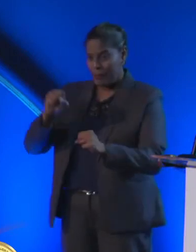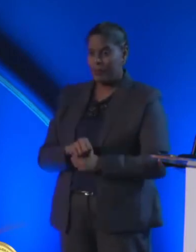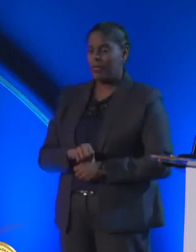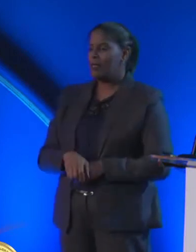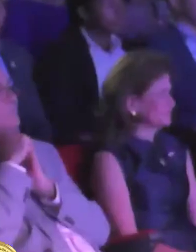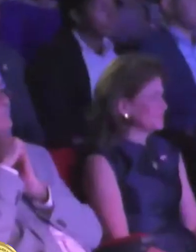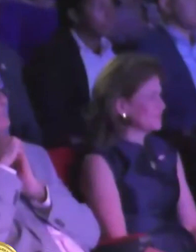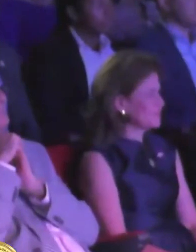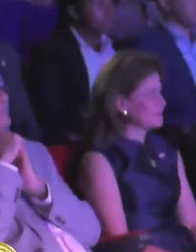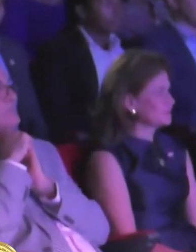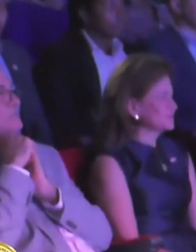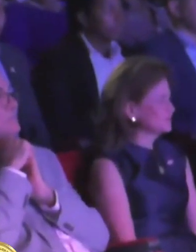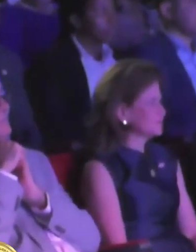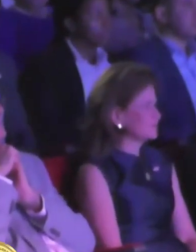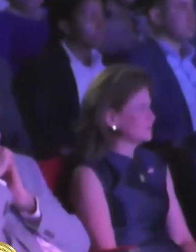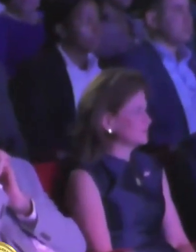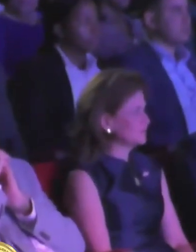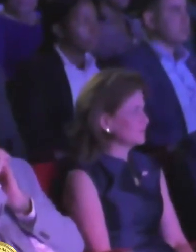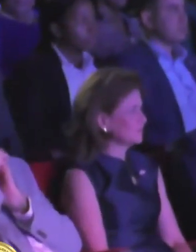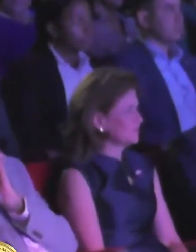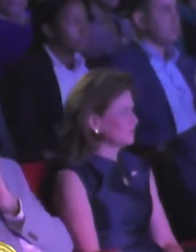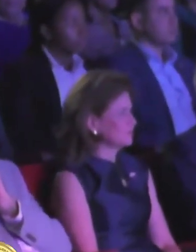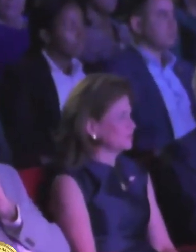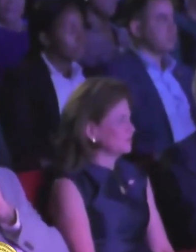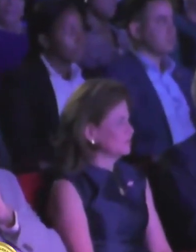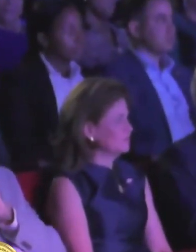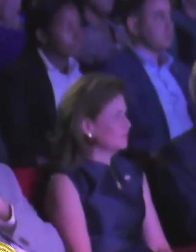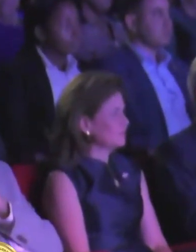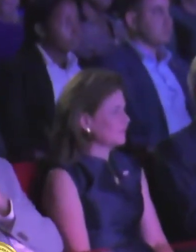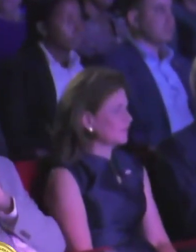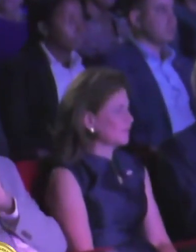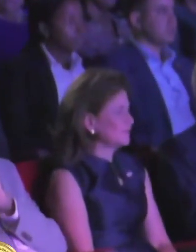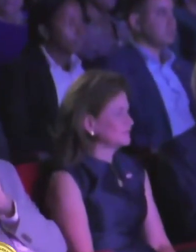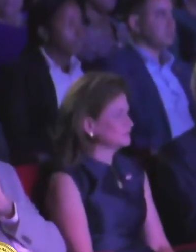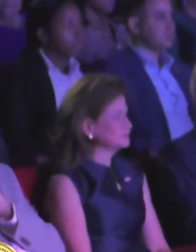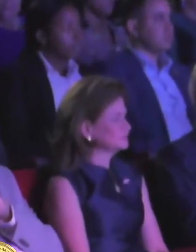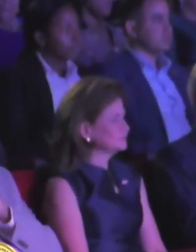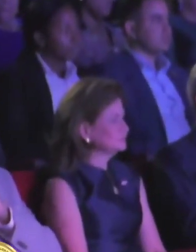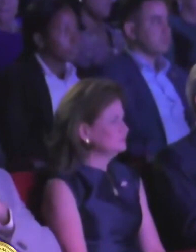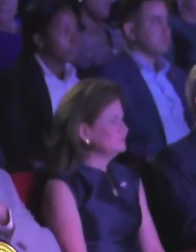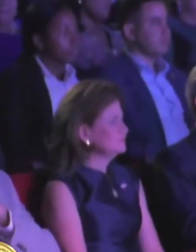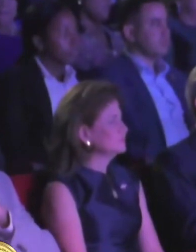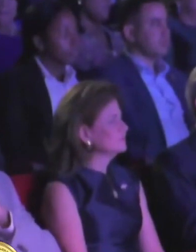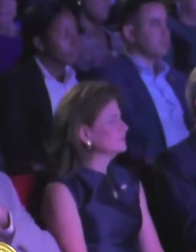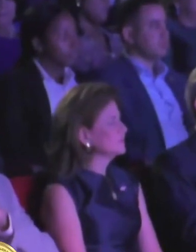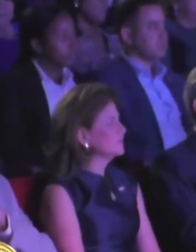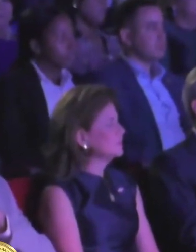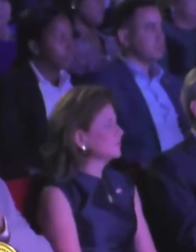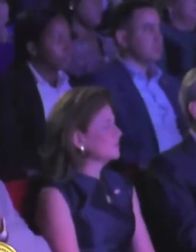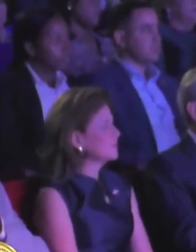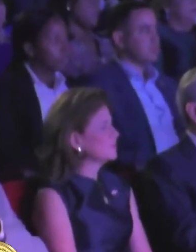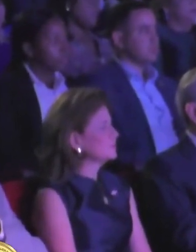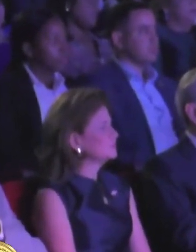vicepresidenta señora primera dama distinguidas galardonadas definitivamente